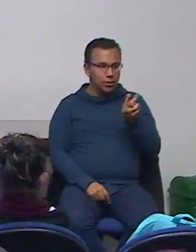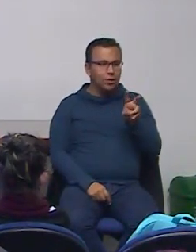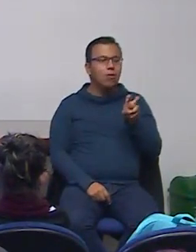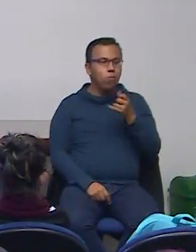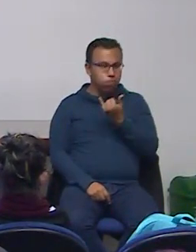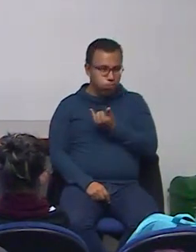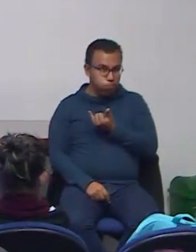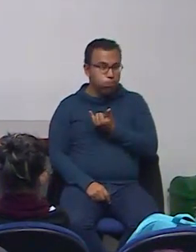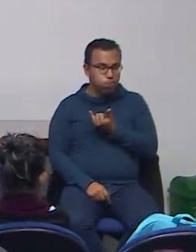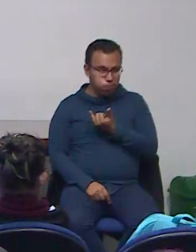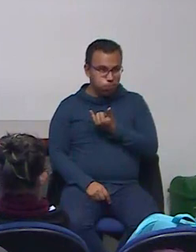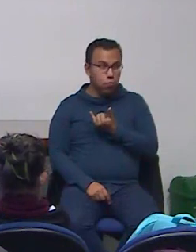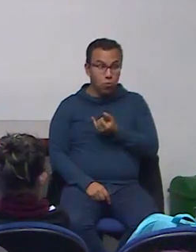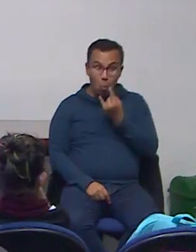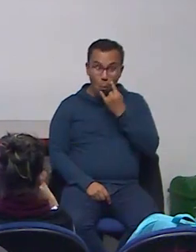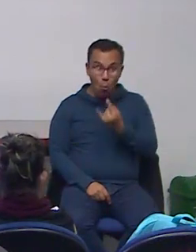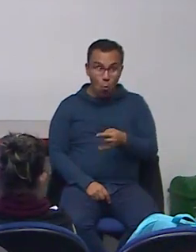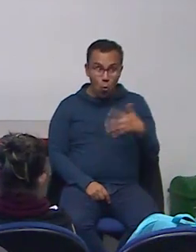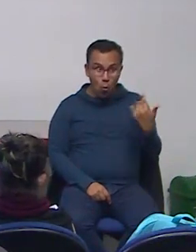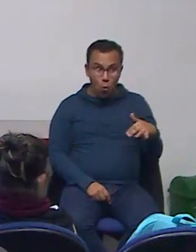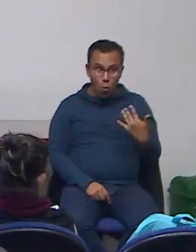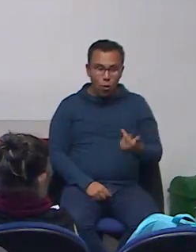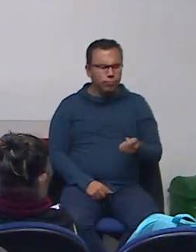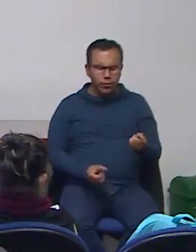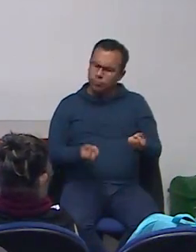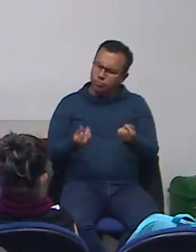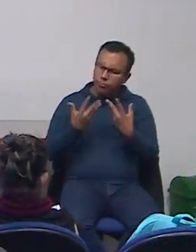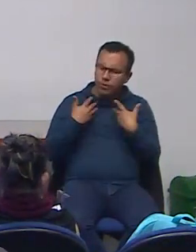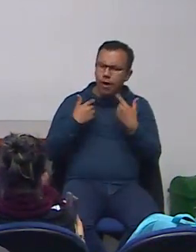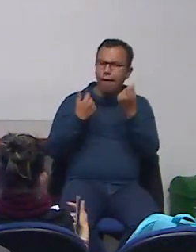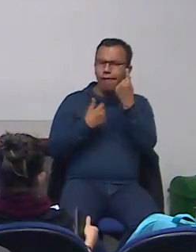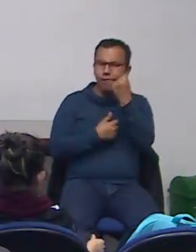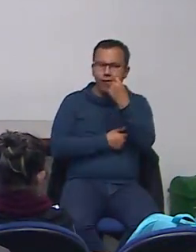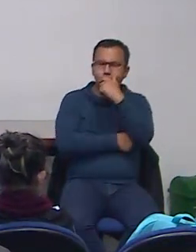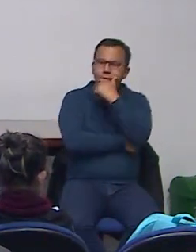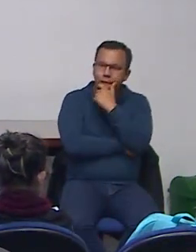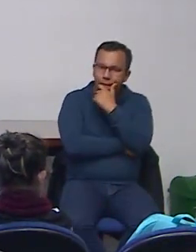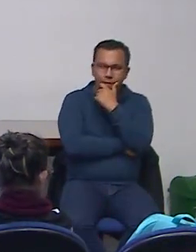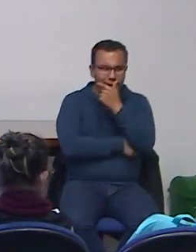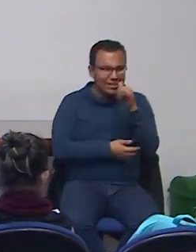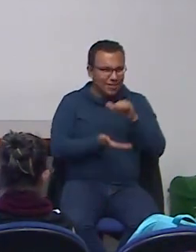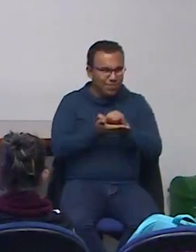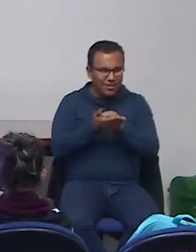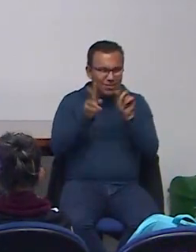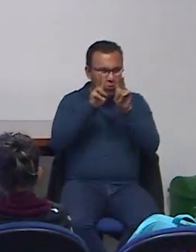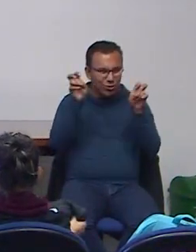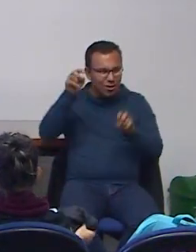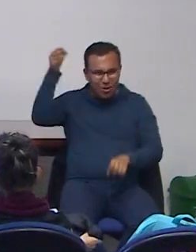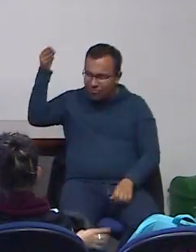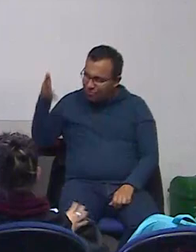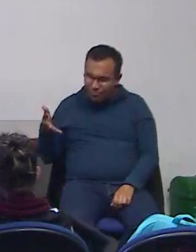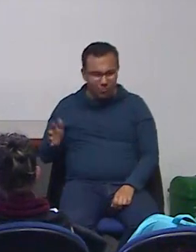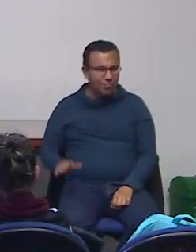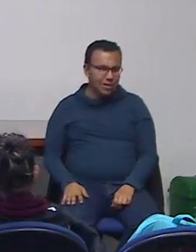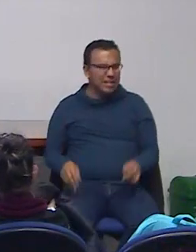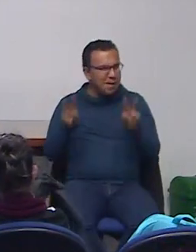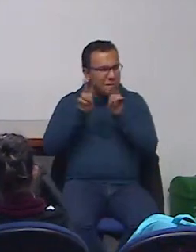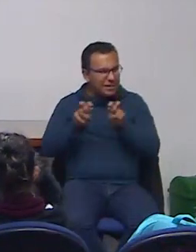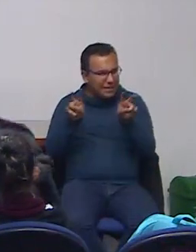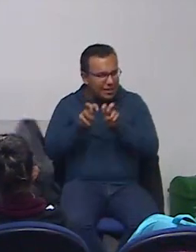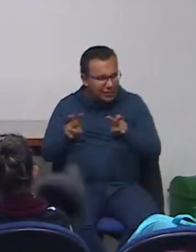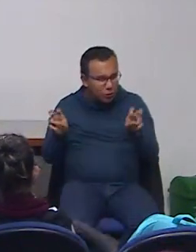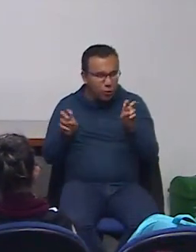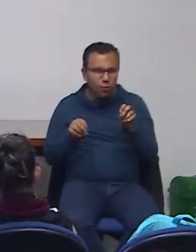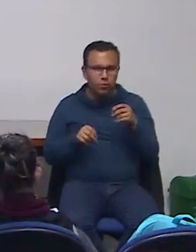le y es digamos muy bueno porque le le da a uno la posibilidad de entender precisamente este rollo este asunto entonces muestran unas investigaciones